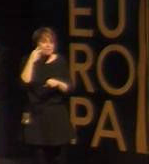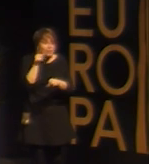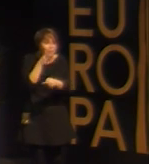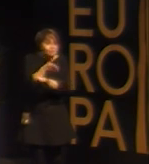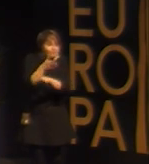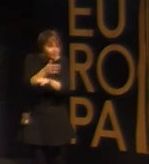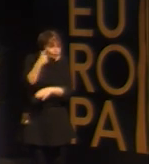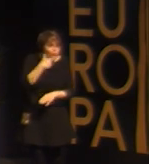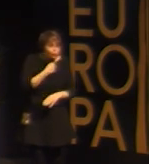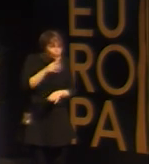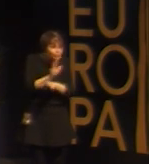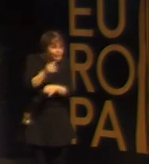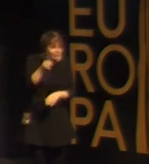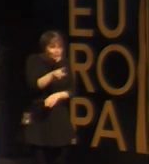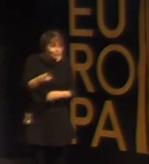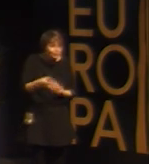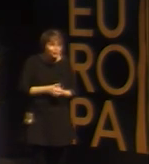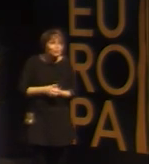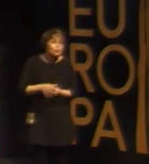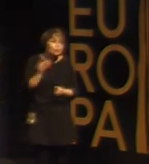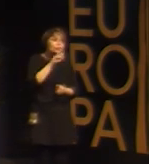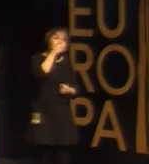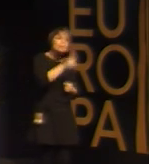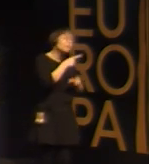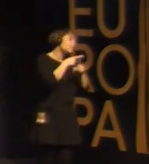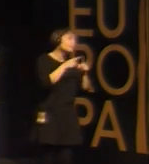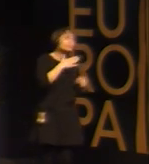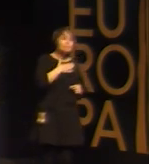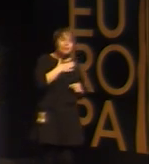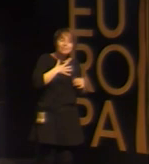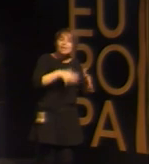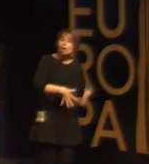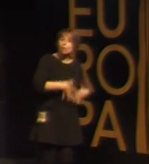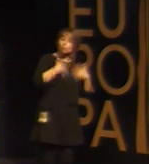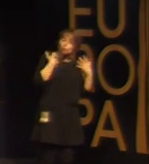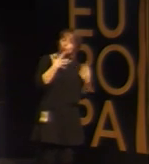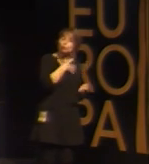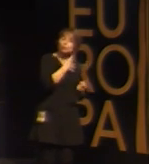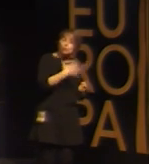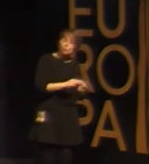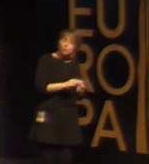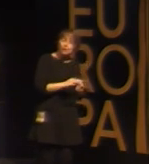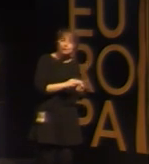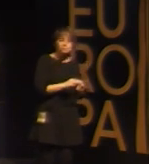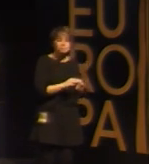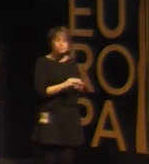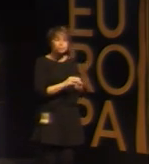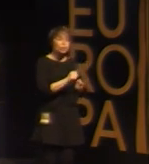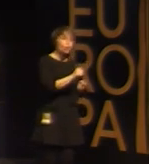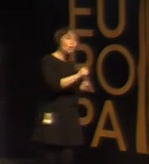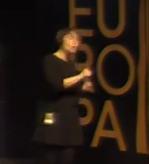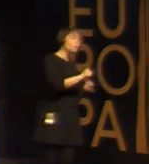es lo que quiero decir otra cosa y para mí es que las emociones son oportunas o